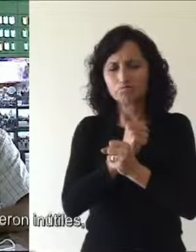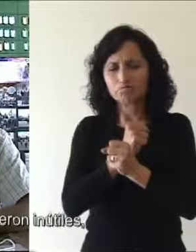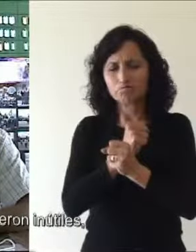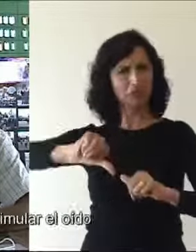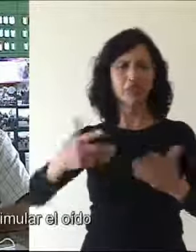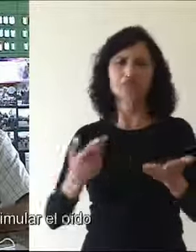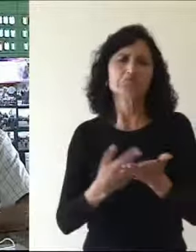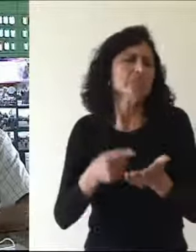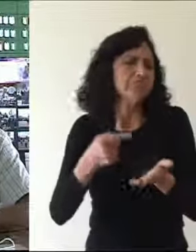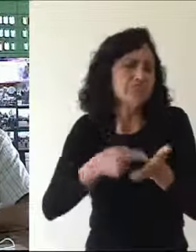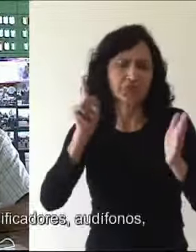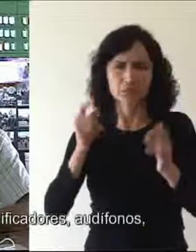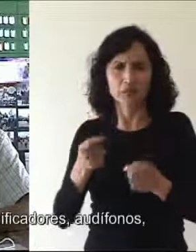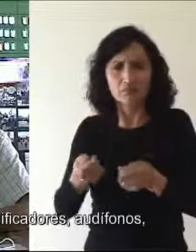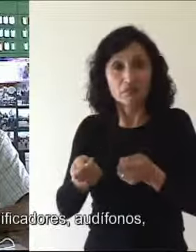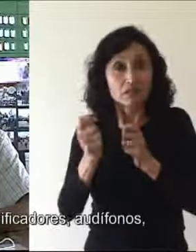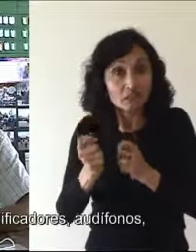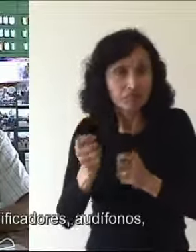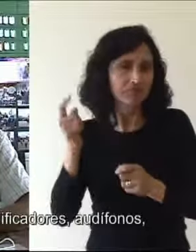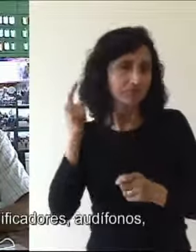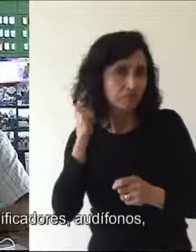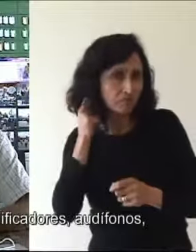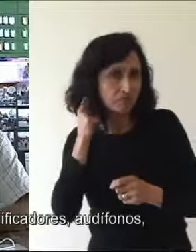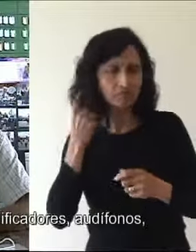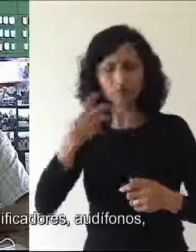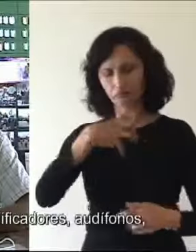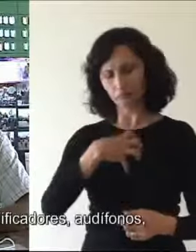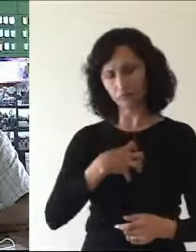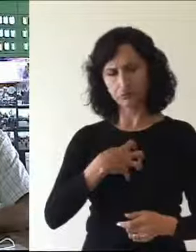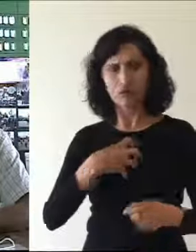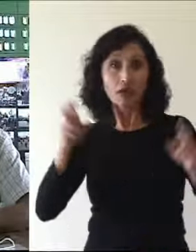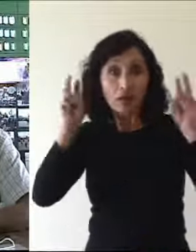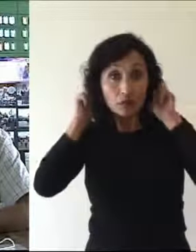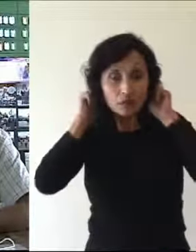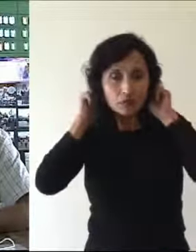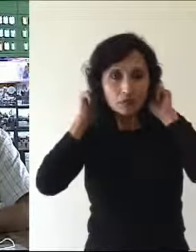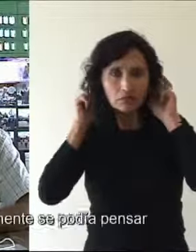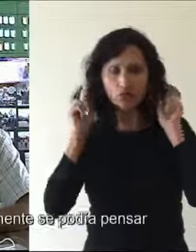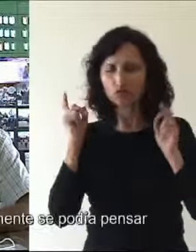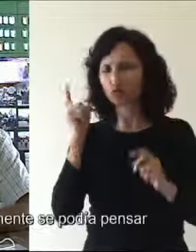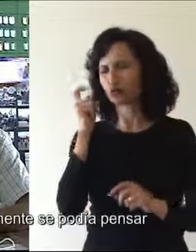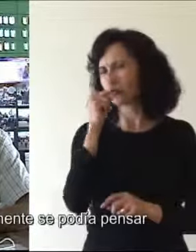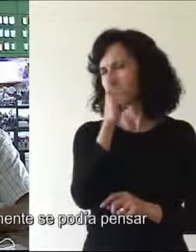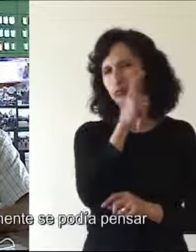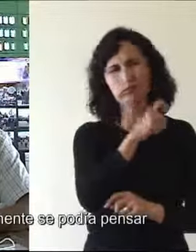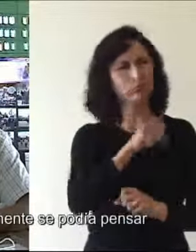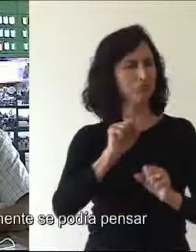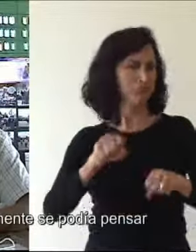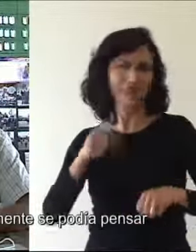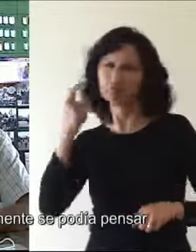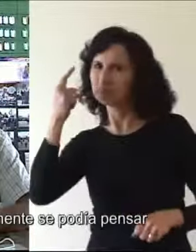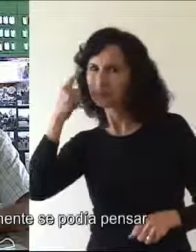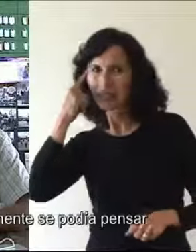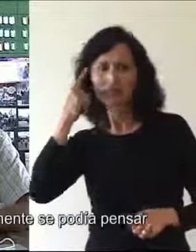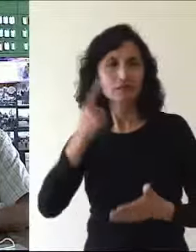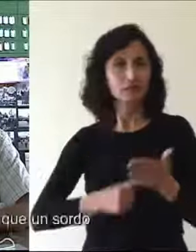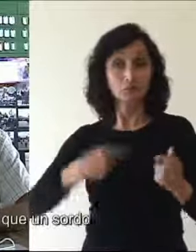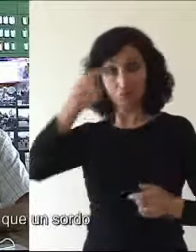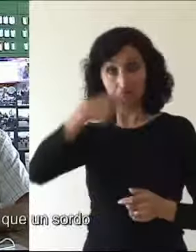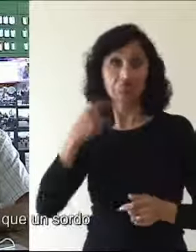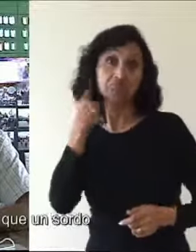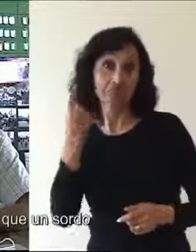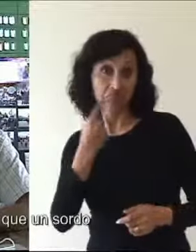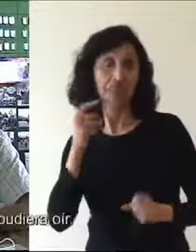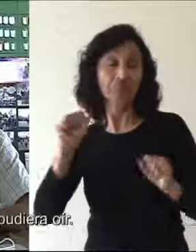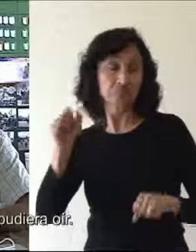estimular el oído, poner amplificadores, audífonos, y muy difícilmente se podía pensar